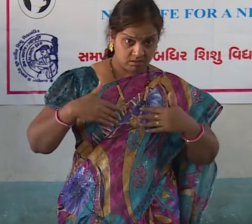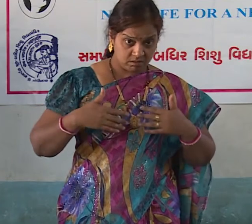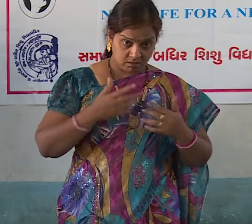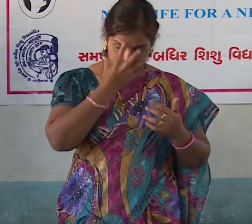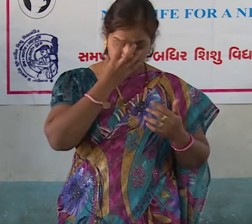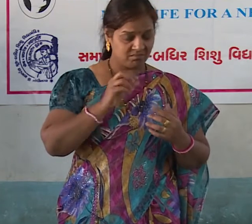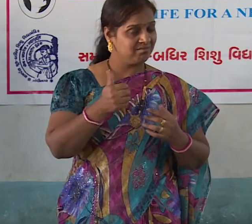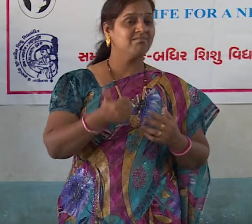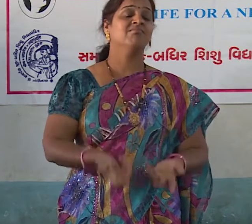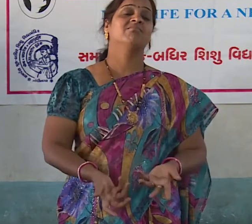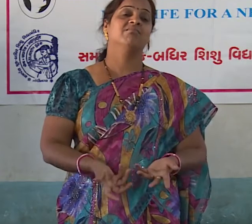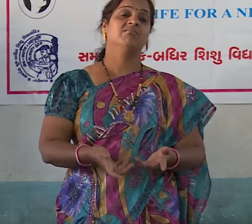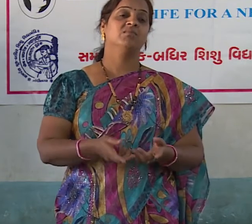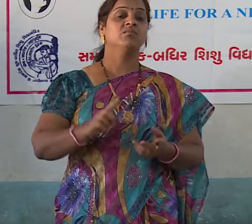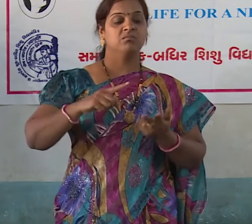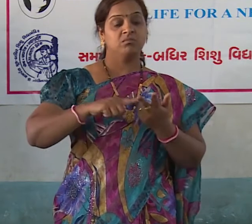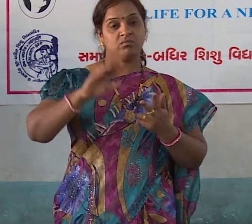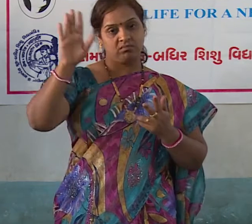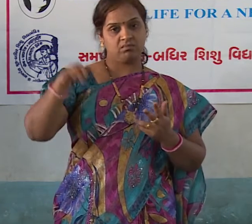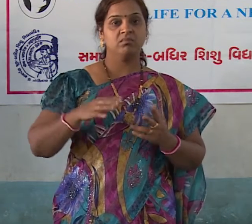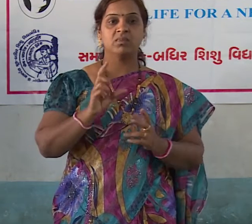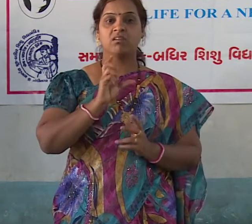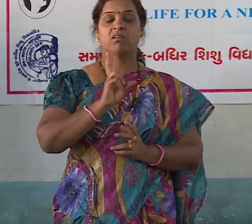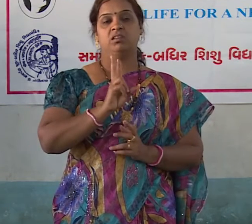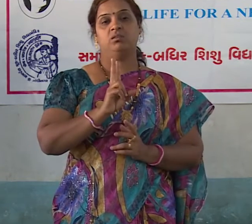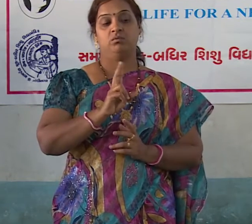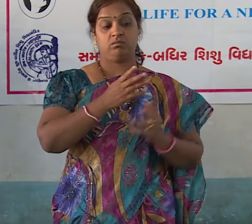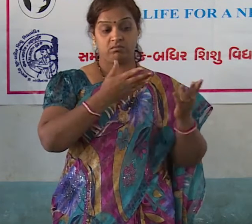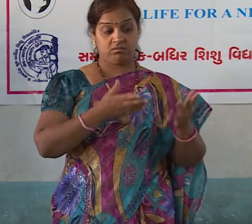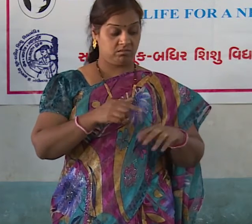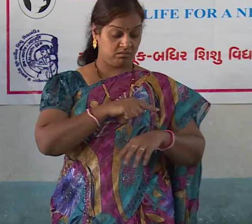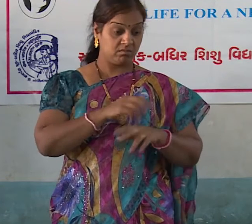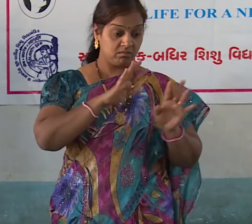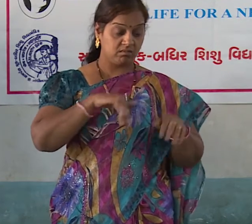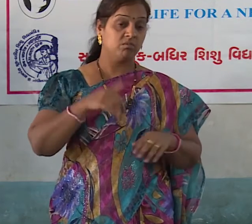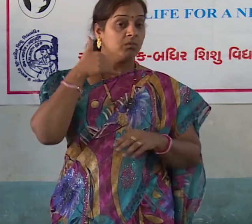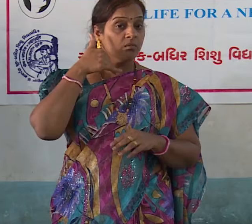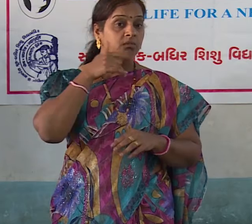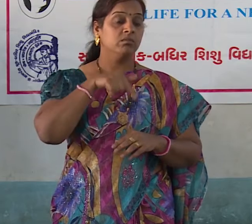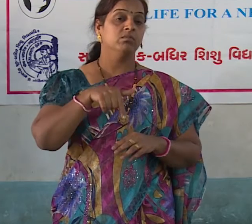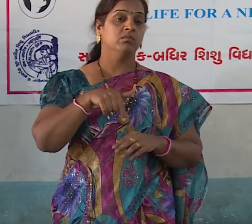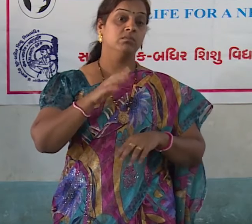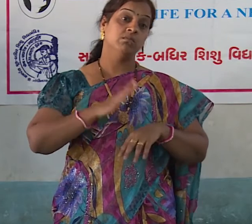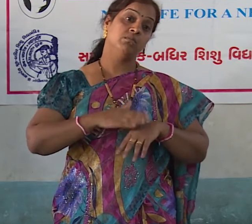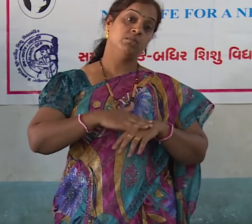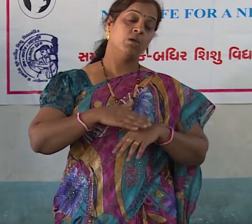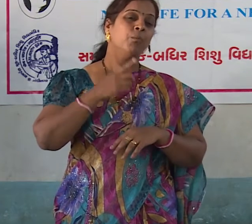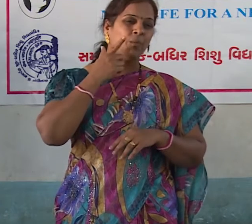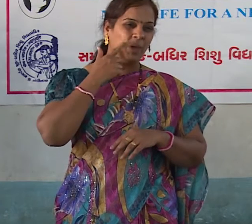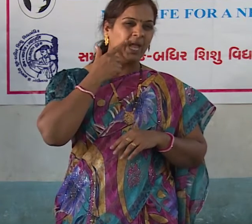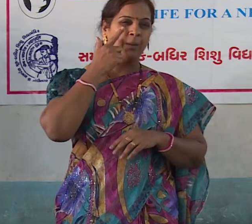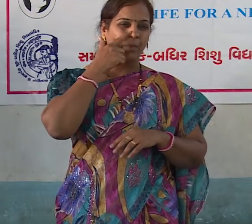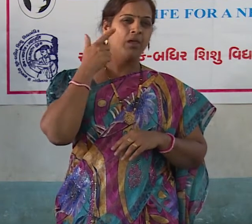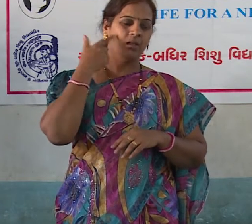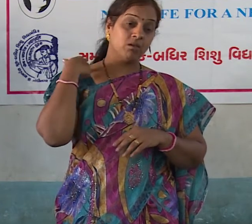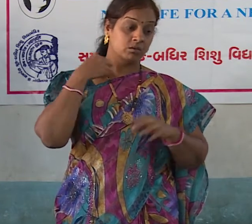लेनी पड़ती है ना। जो कोई पराया व्यक्ति आपके घर में आ जाए, आपका दरवाजा अगर खुला भी होगा तो वो